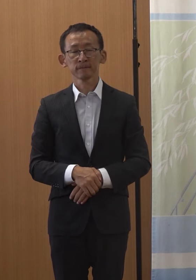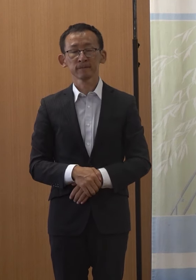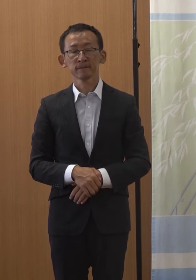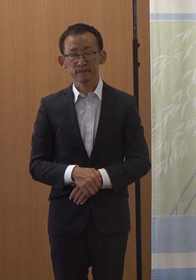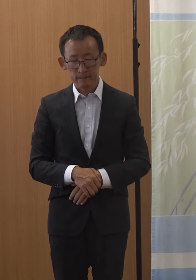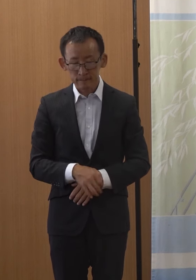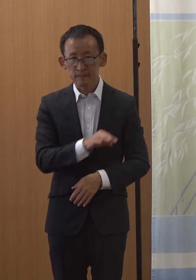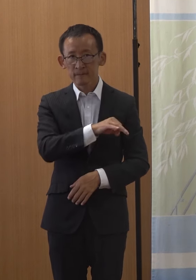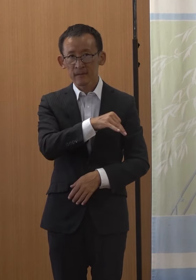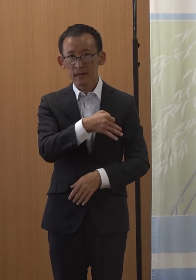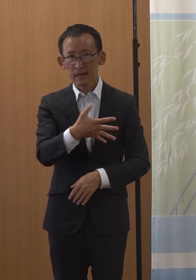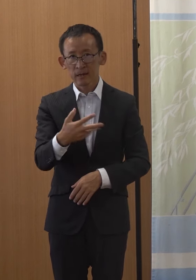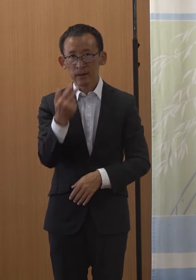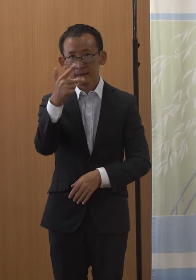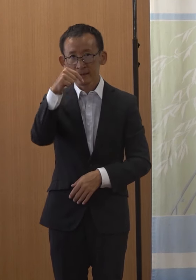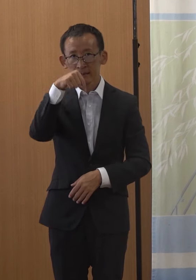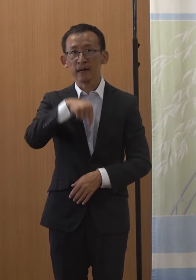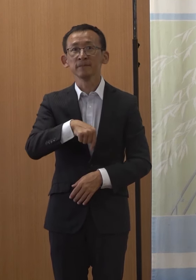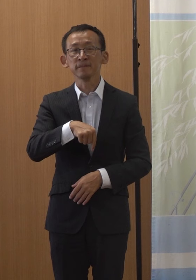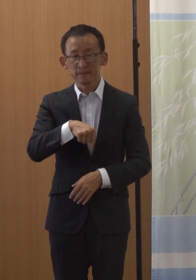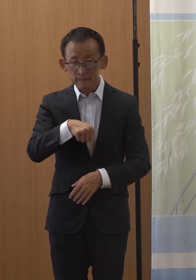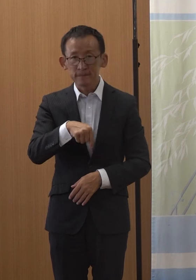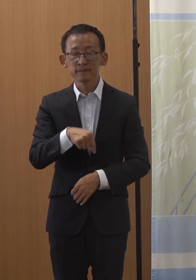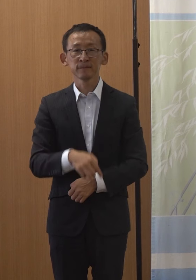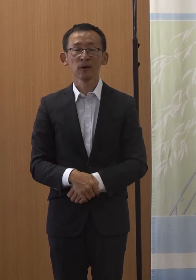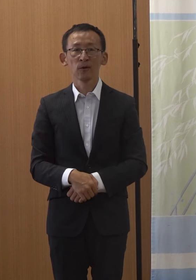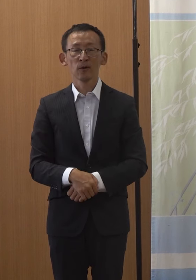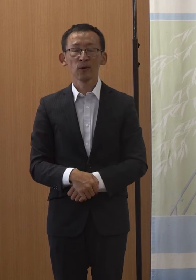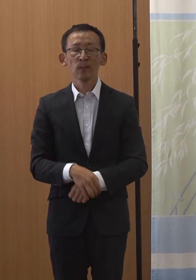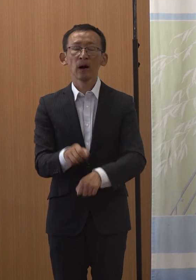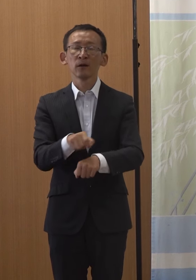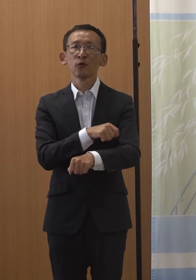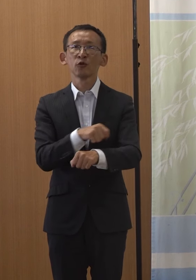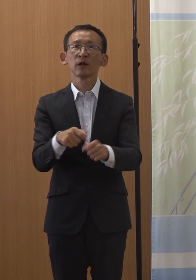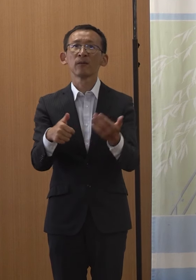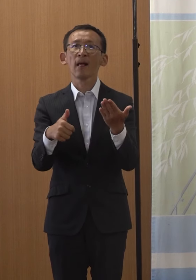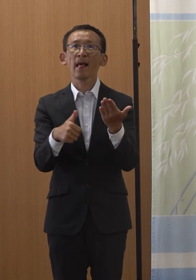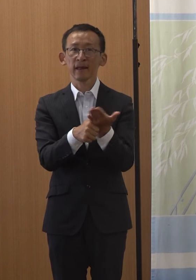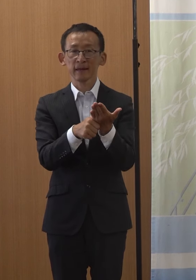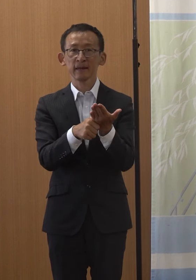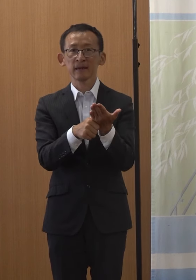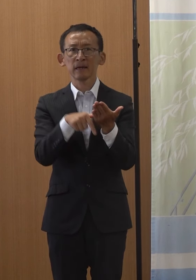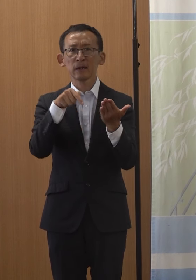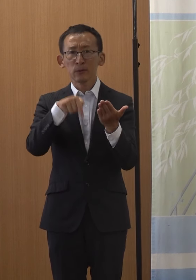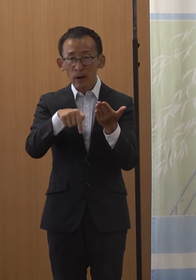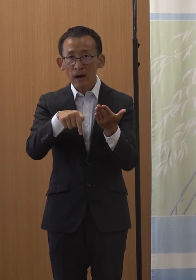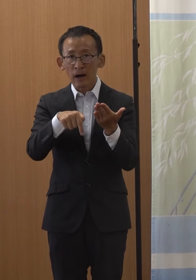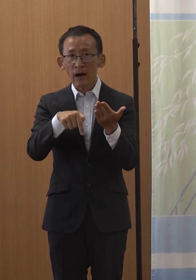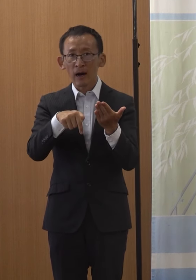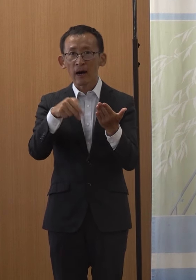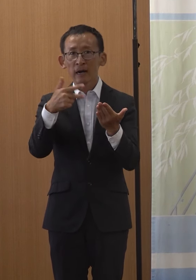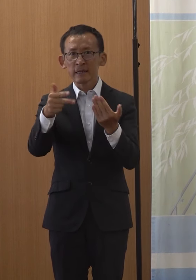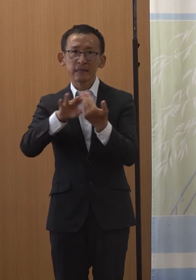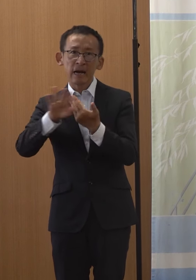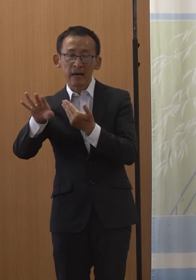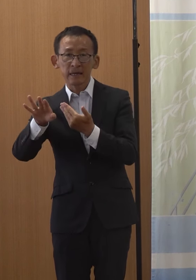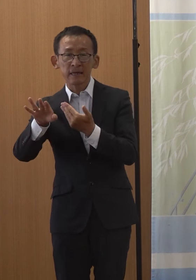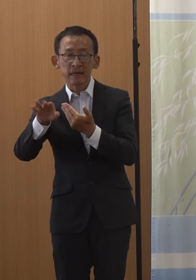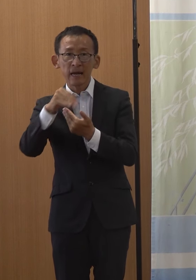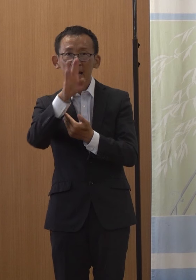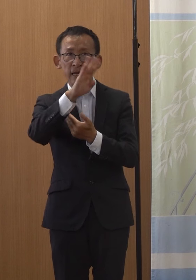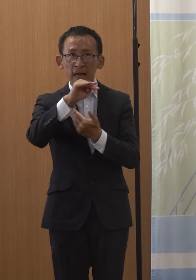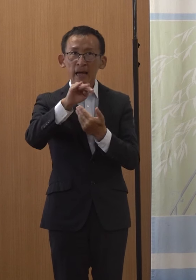金沢市内、特に駅というのは市外からも来られる、県外からも来られる玄関口